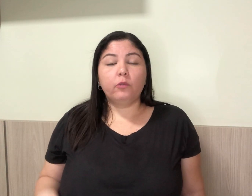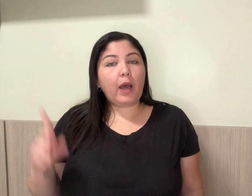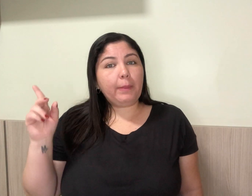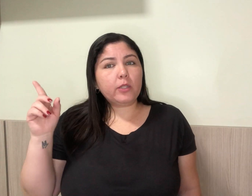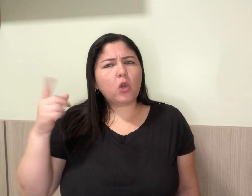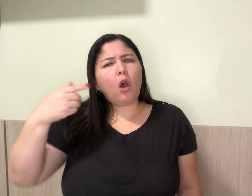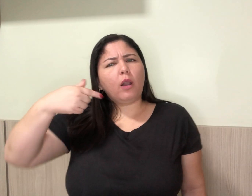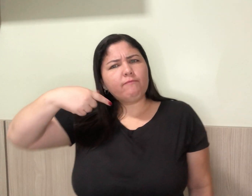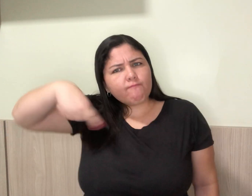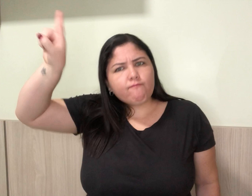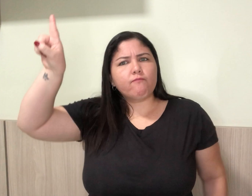Vá pra escola.